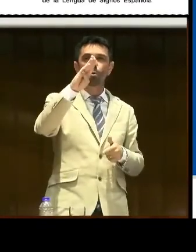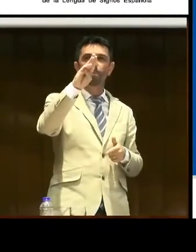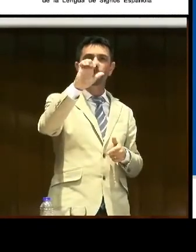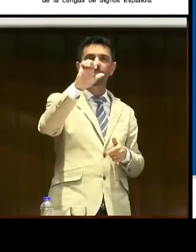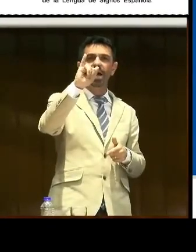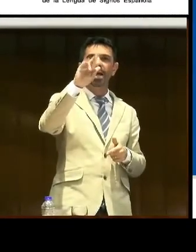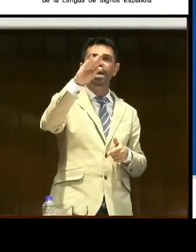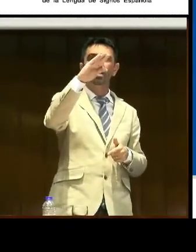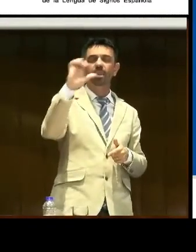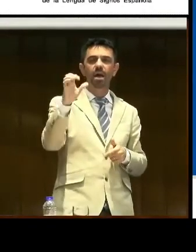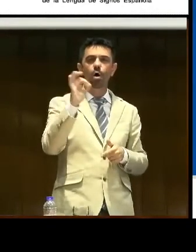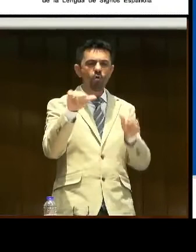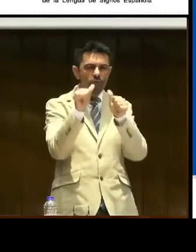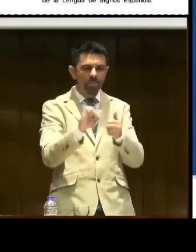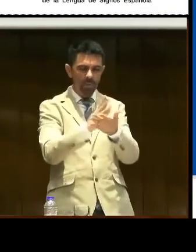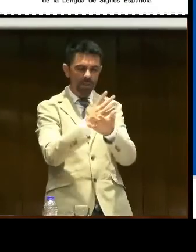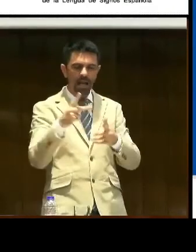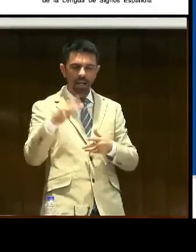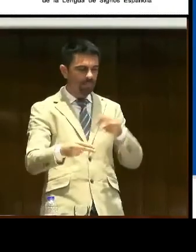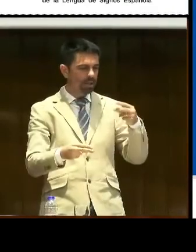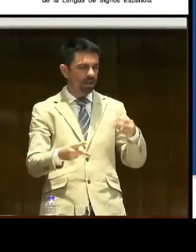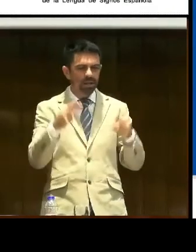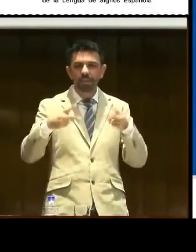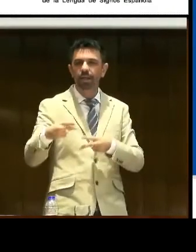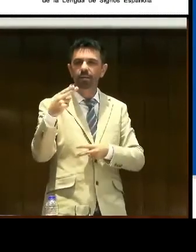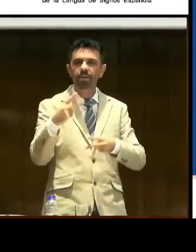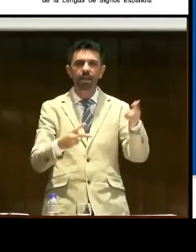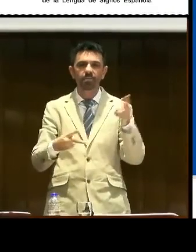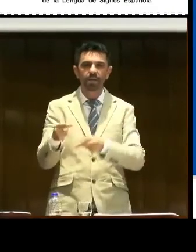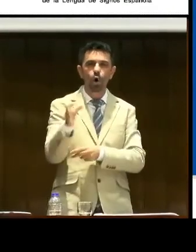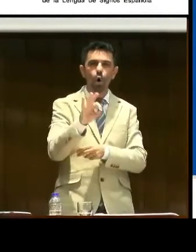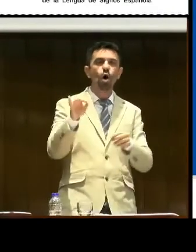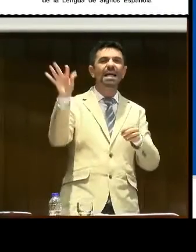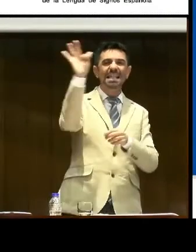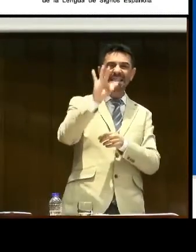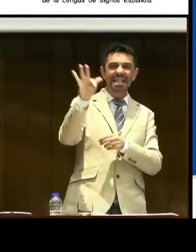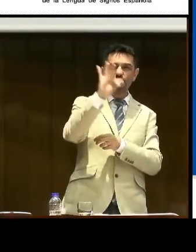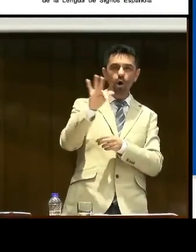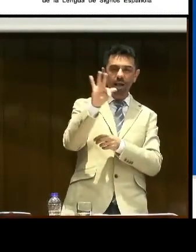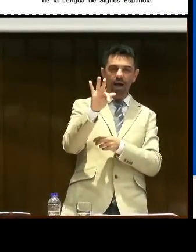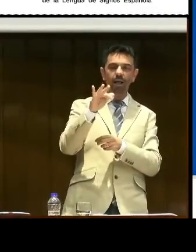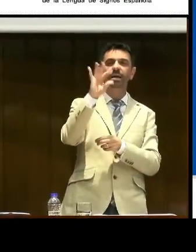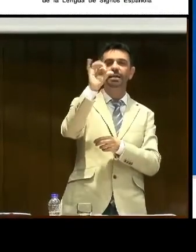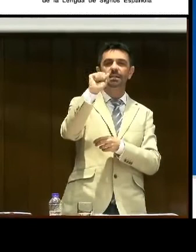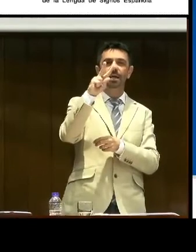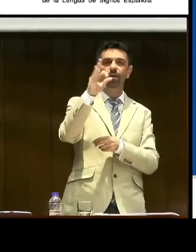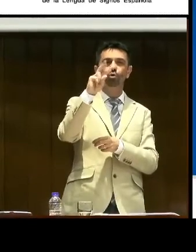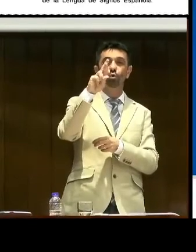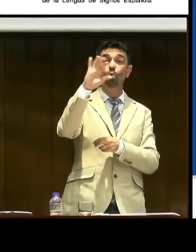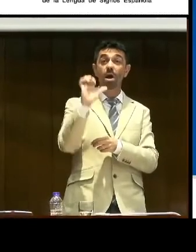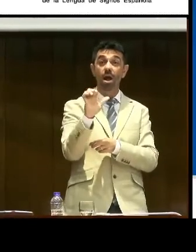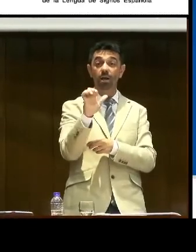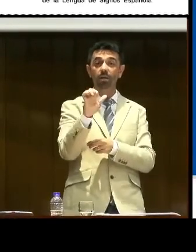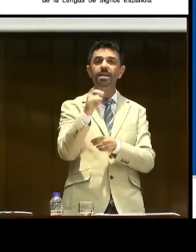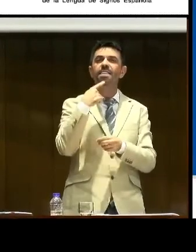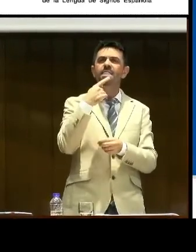de clausura poética o la teoría anagramática de Saussure, como podrán comprobar en